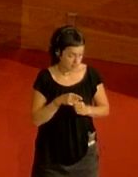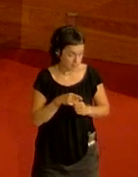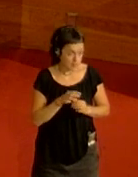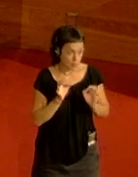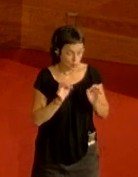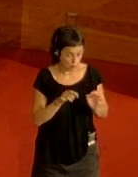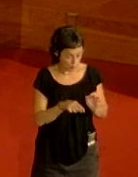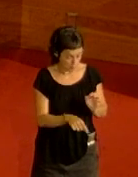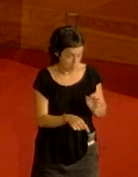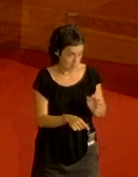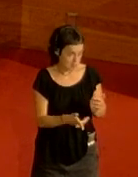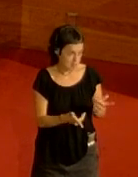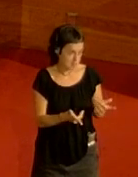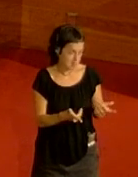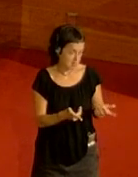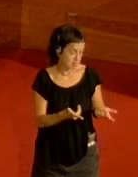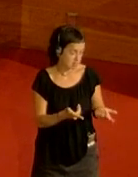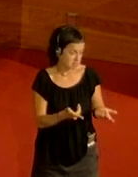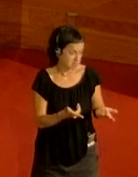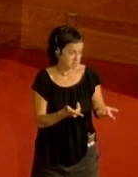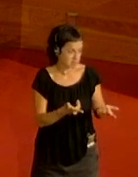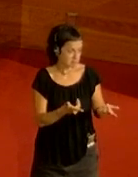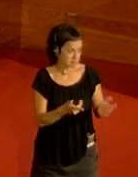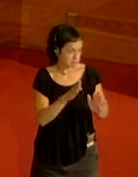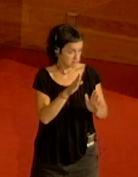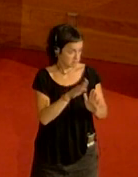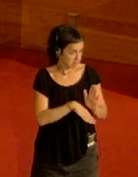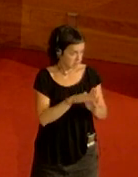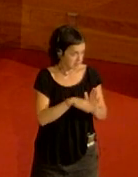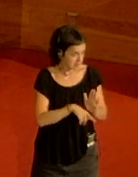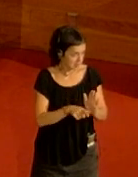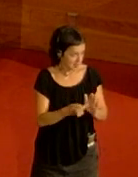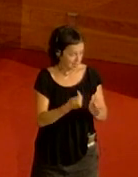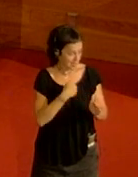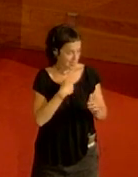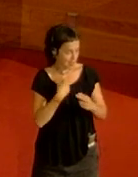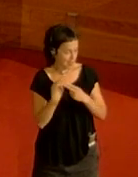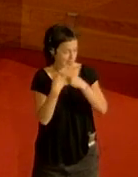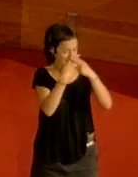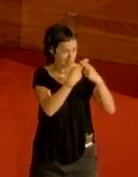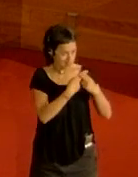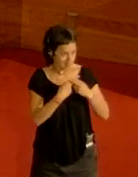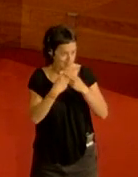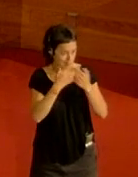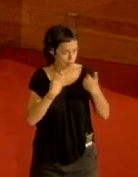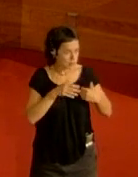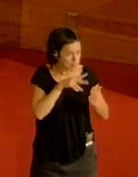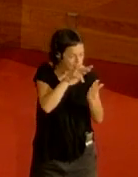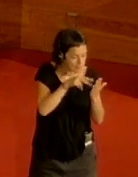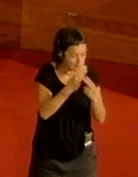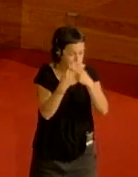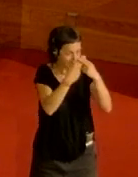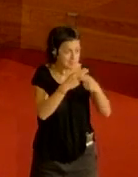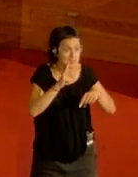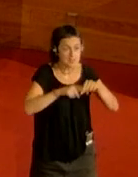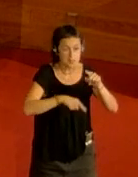Esa obra ese software nos ha psicoanalizando entre comillas nos ha analizado atendiendo a las